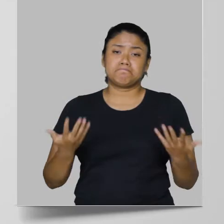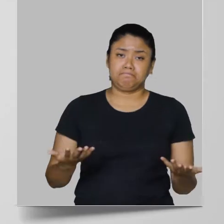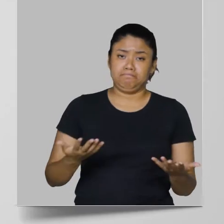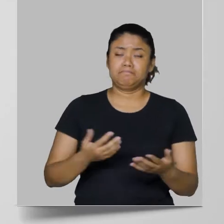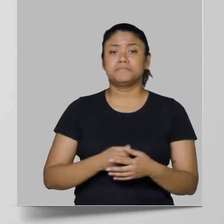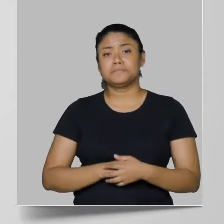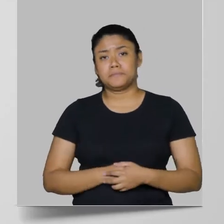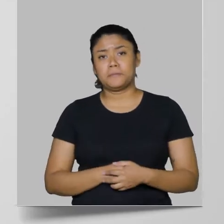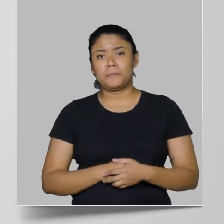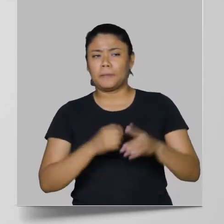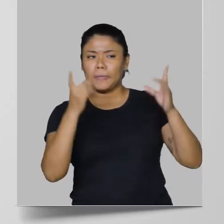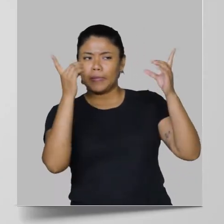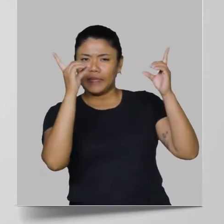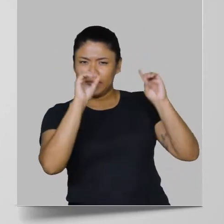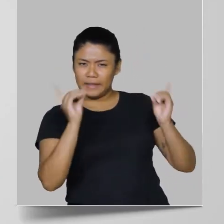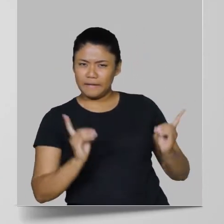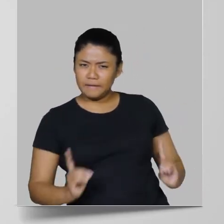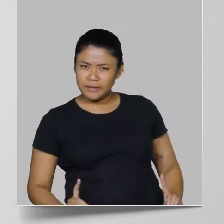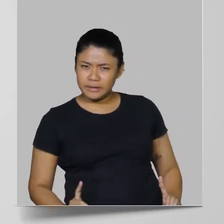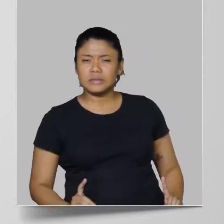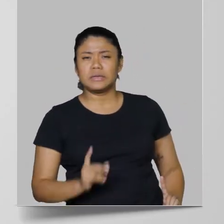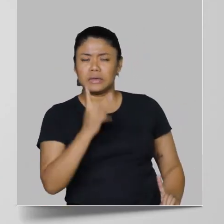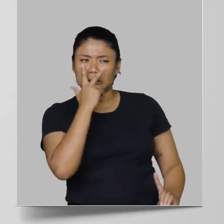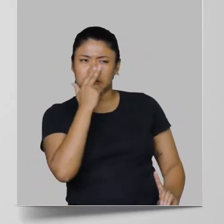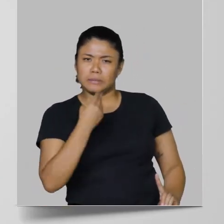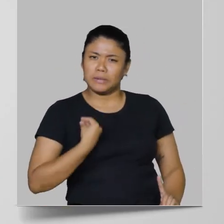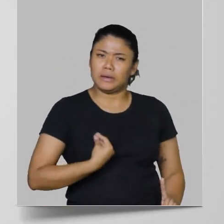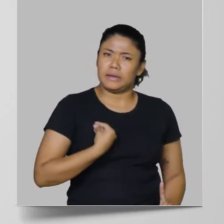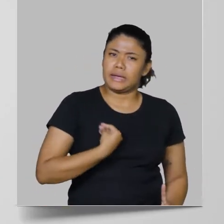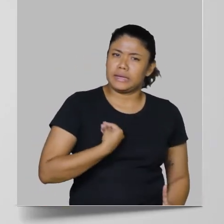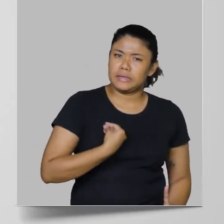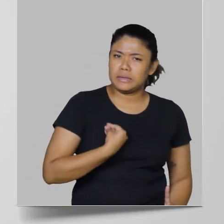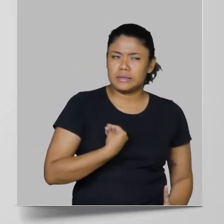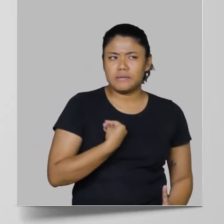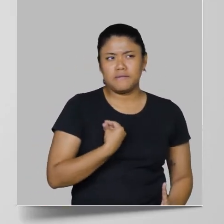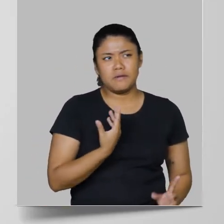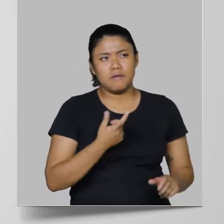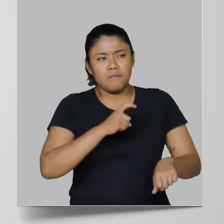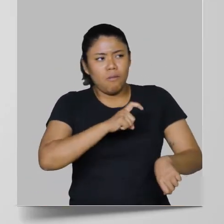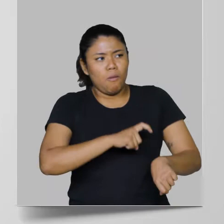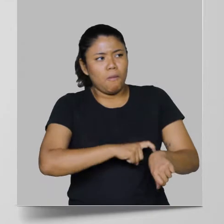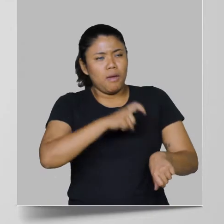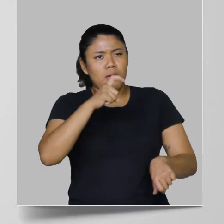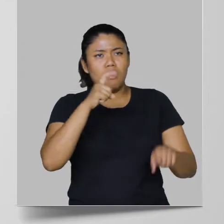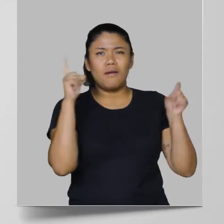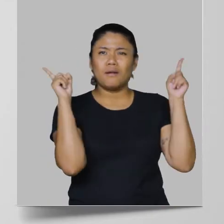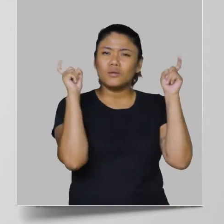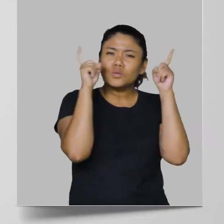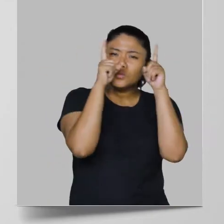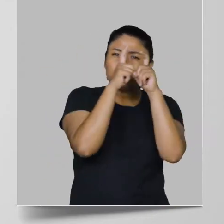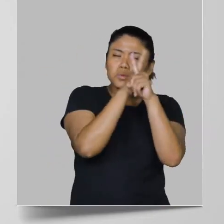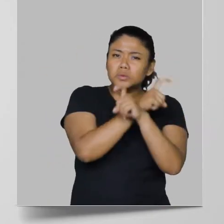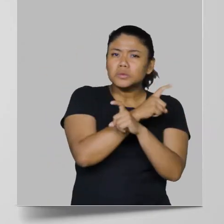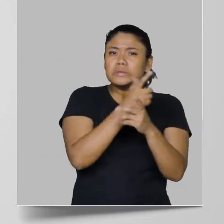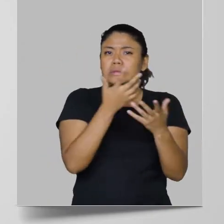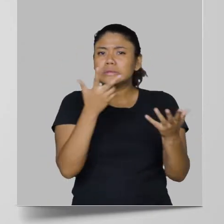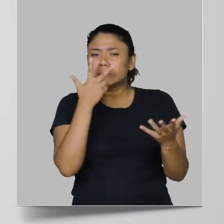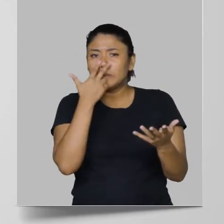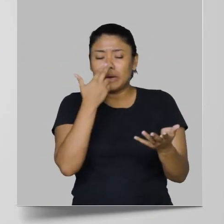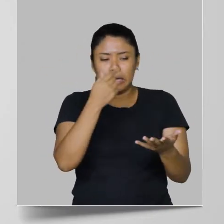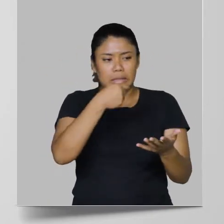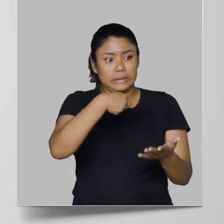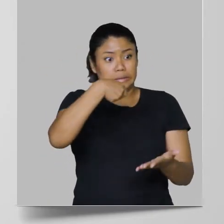mais gritante quando a gente tem algumas dificuldades que acaba impondo